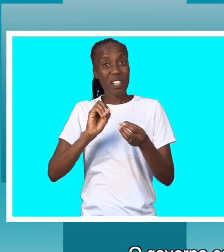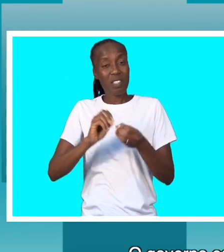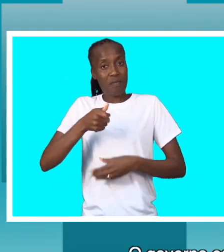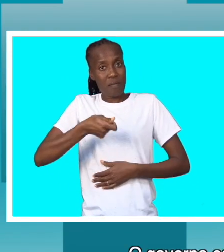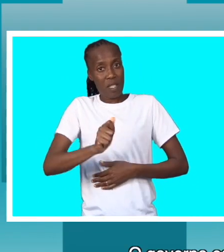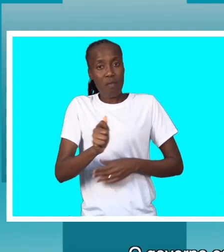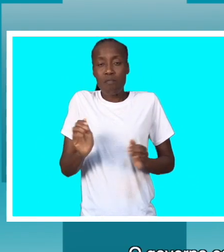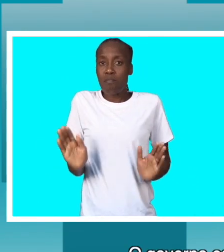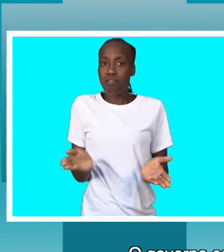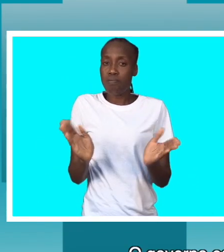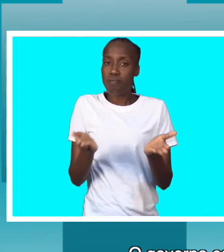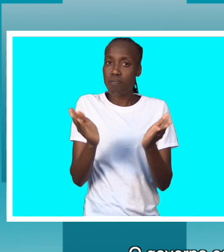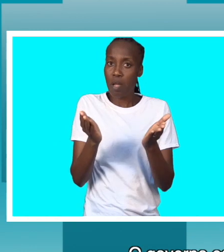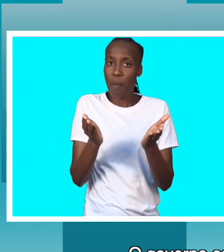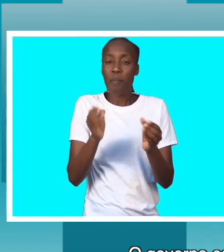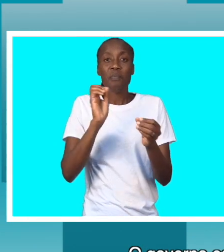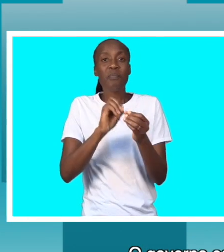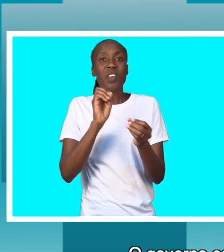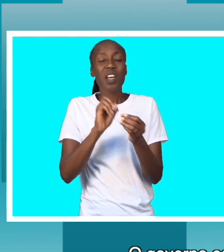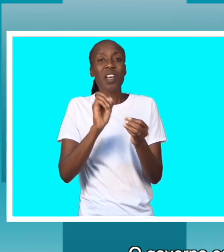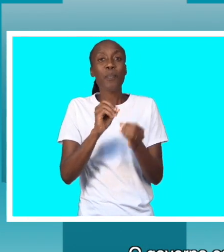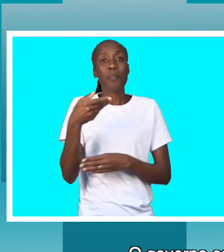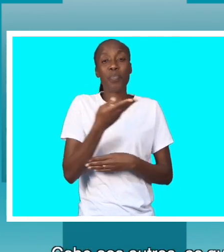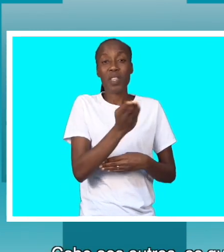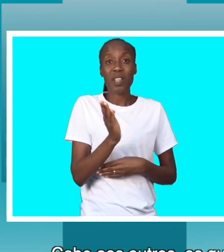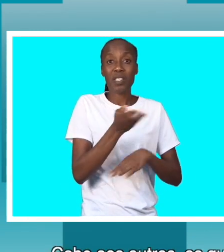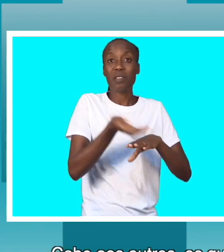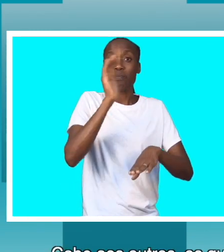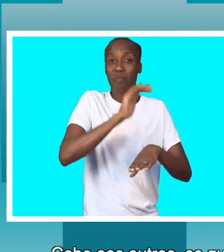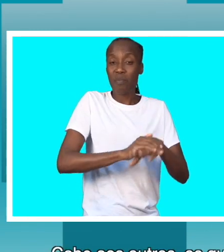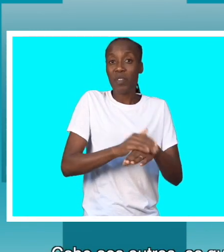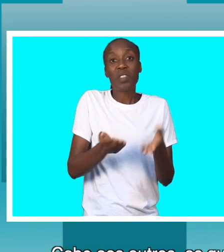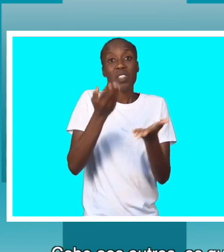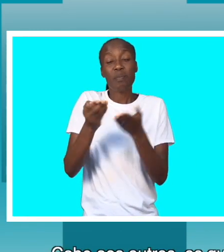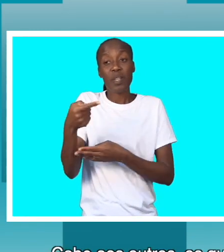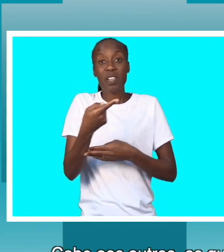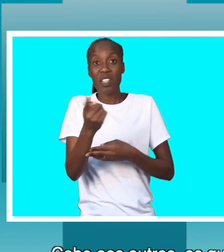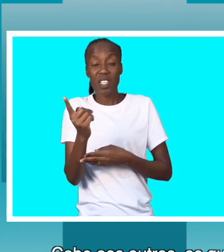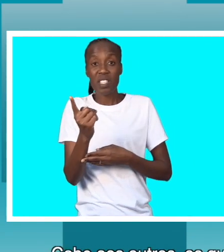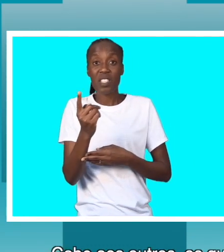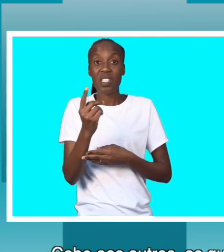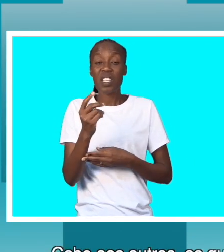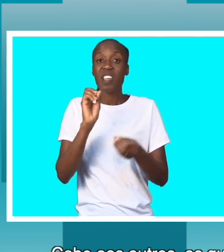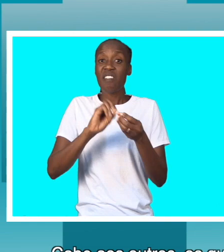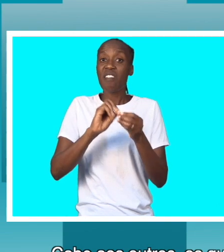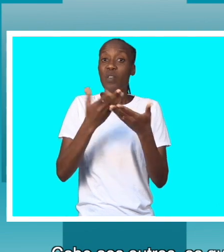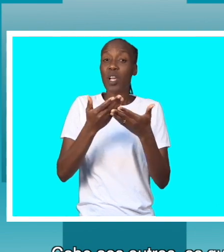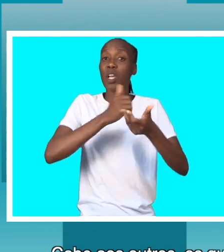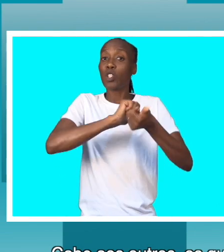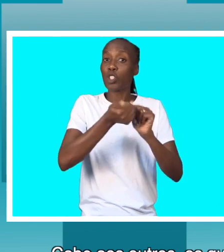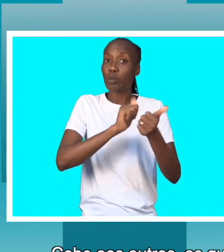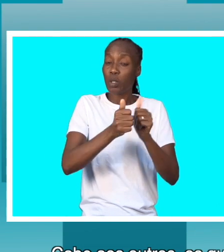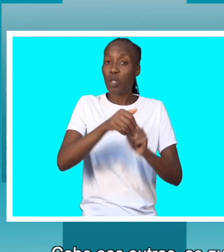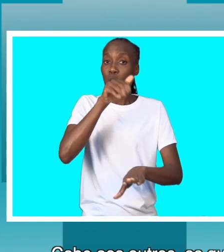que é promover a descomenda de talentos. Cabe aos outros, os que vivem o dia-a-dia no desporto,